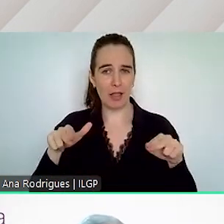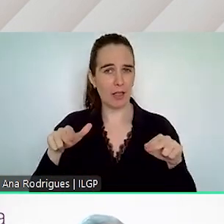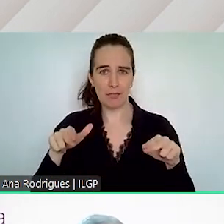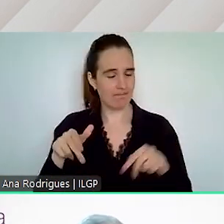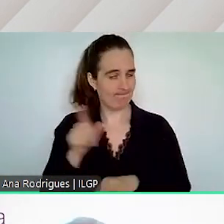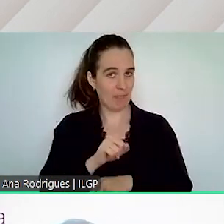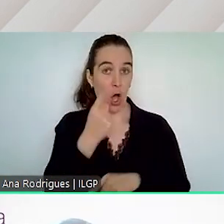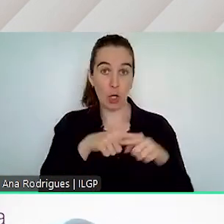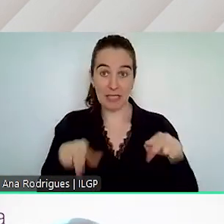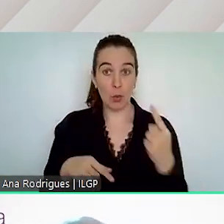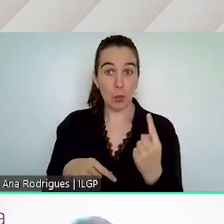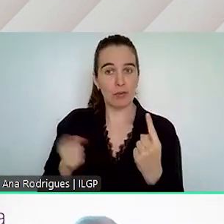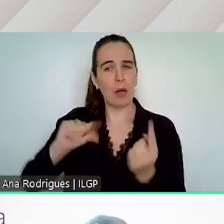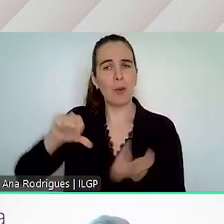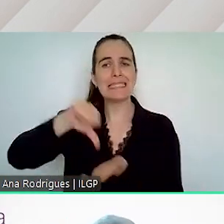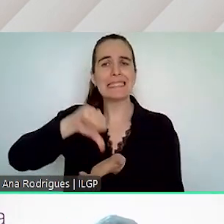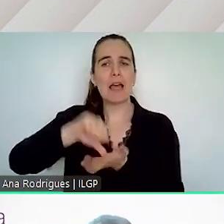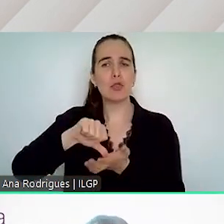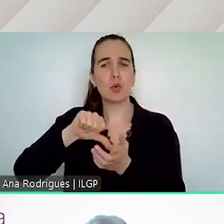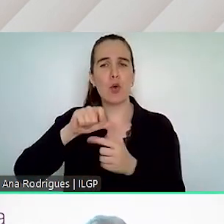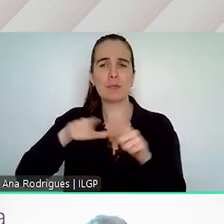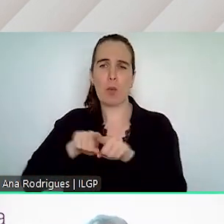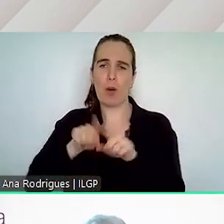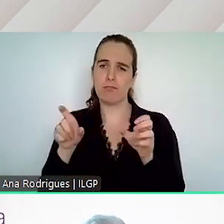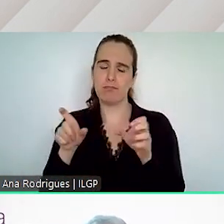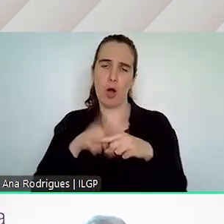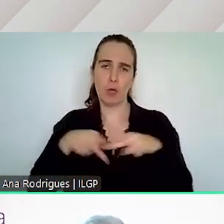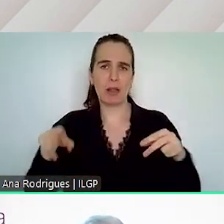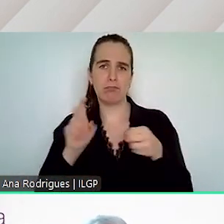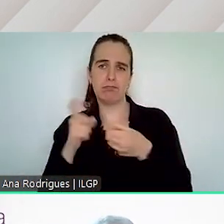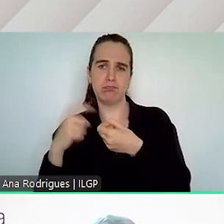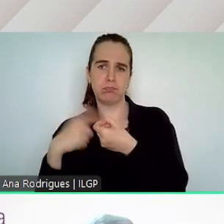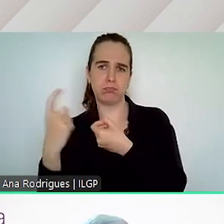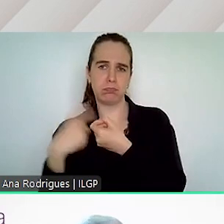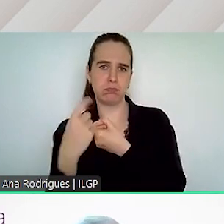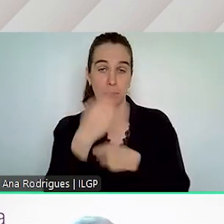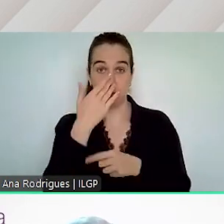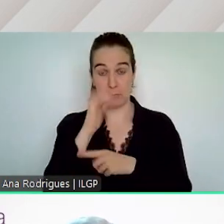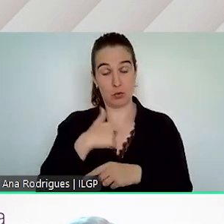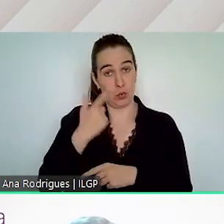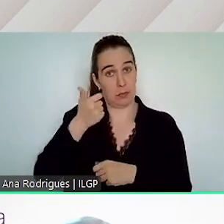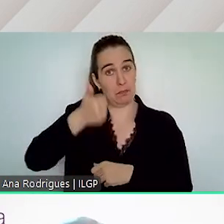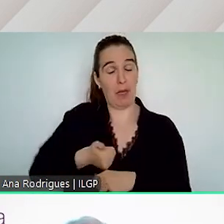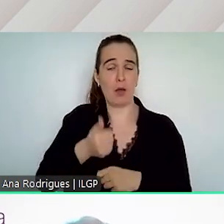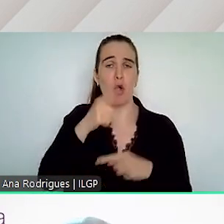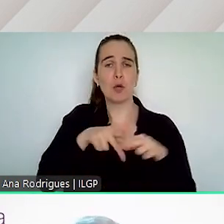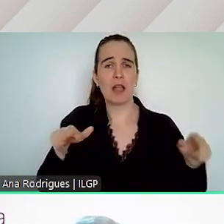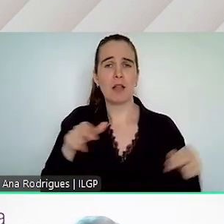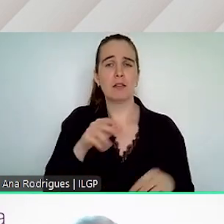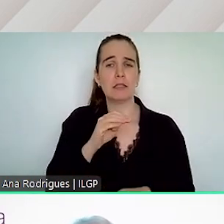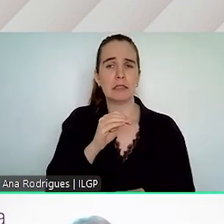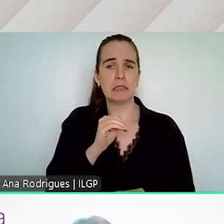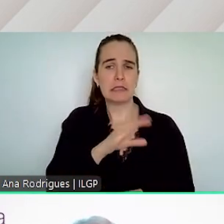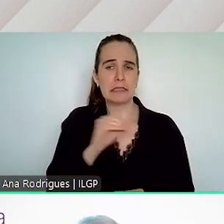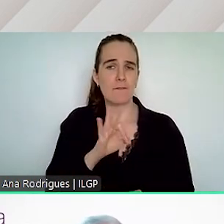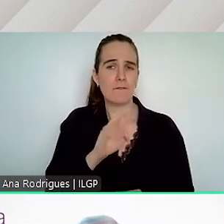hospitalares. Sei lá, eu conheço bem e até tive muitos contactos sempre com o São Francisco Xavier. Aliás, fui muito amigo de um